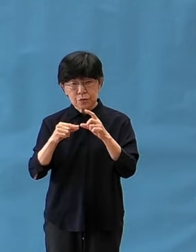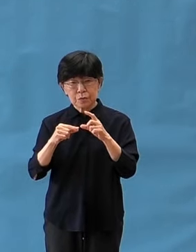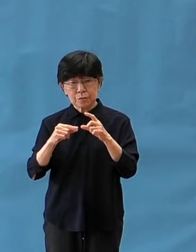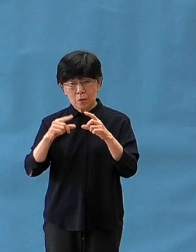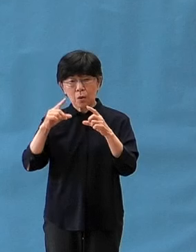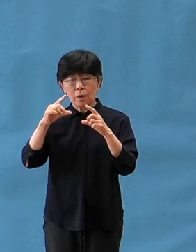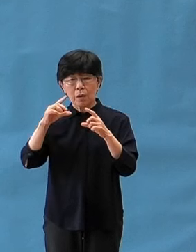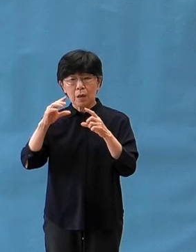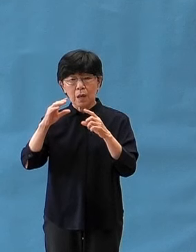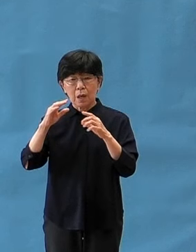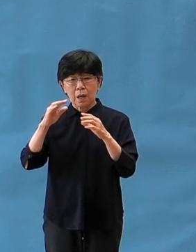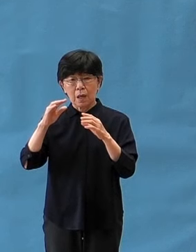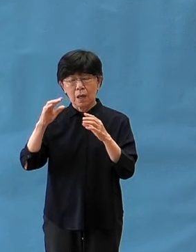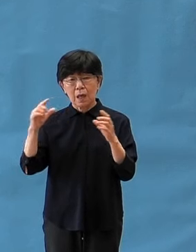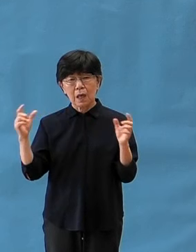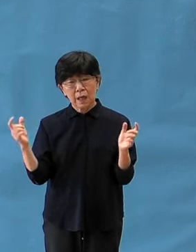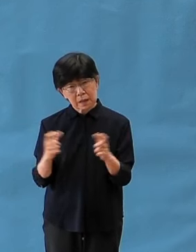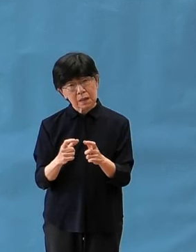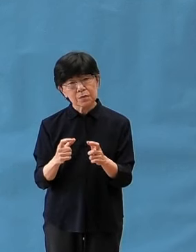ている。